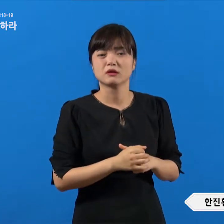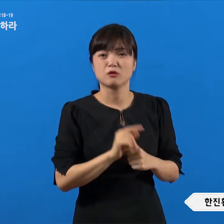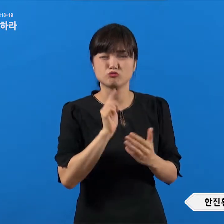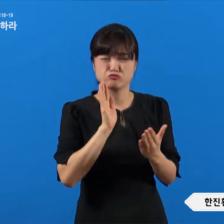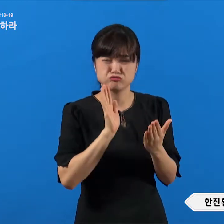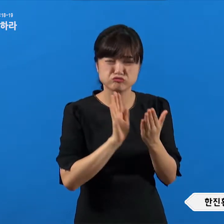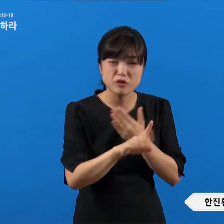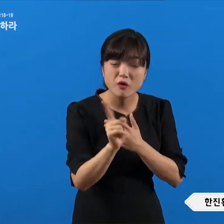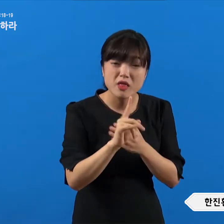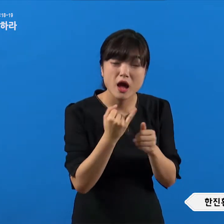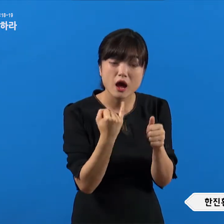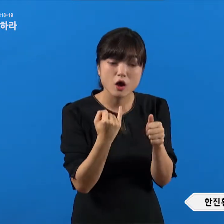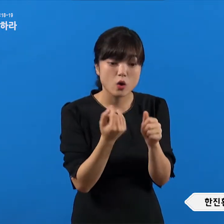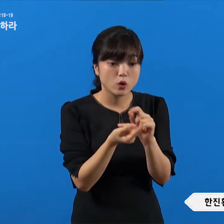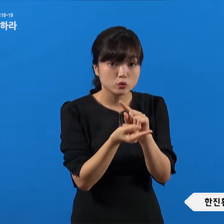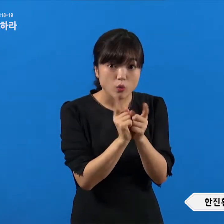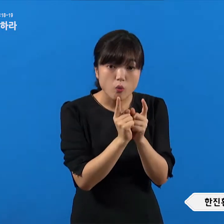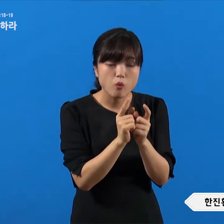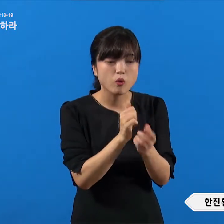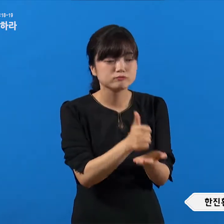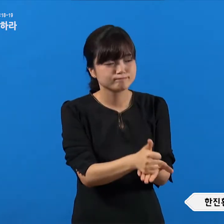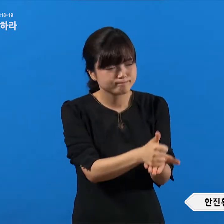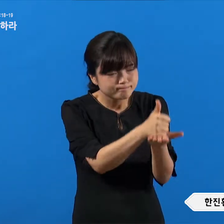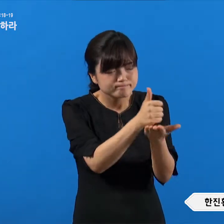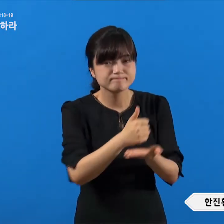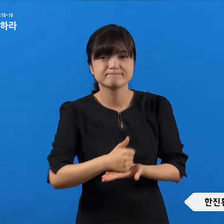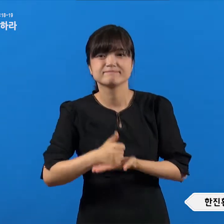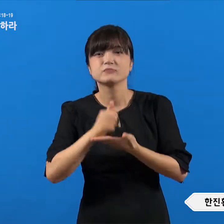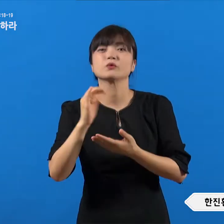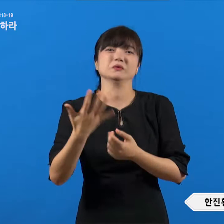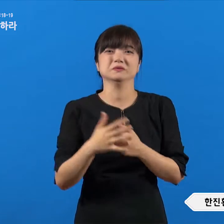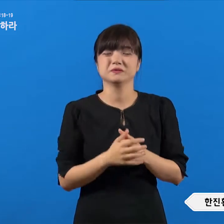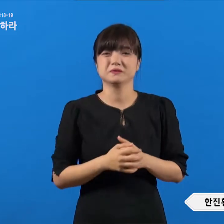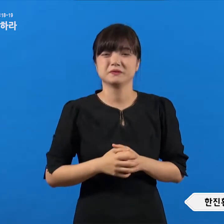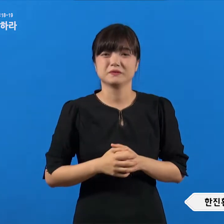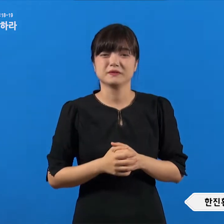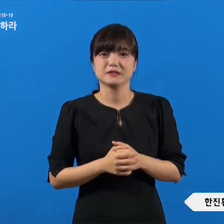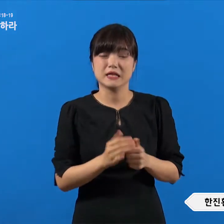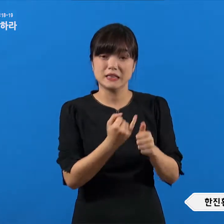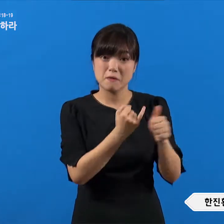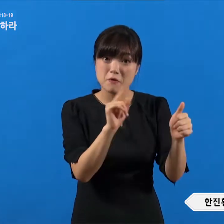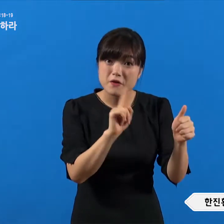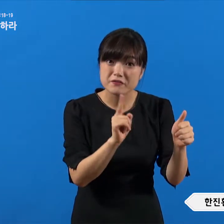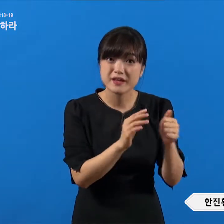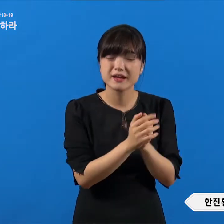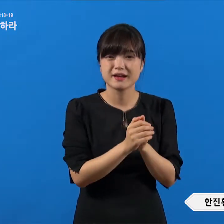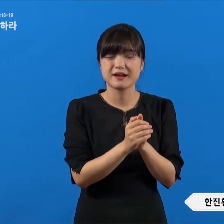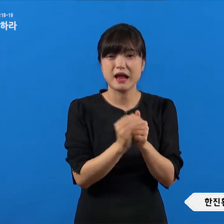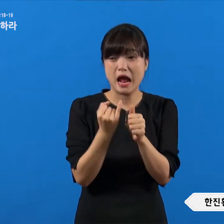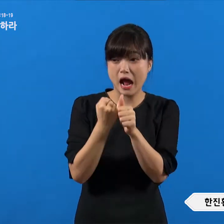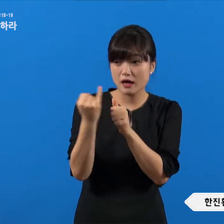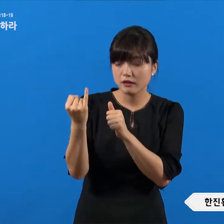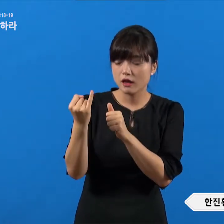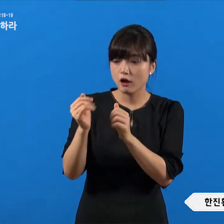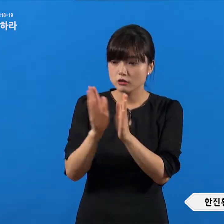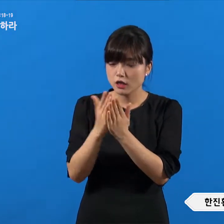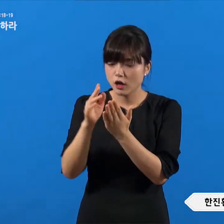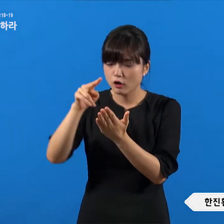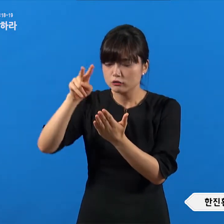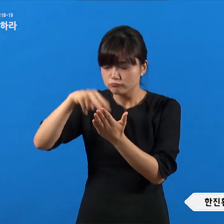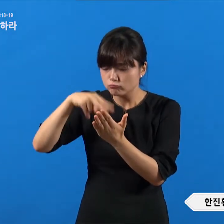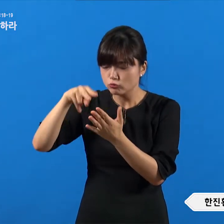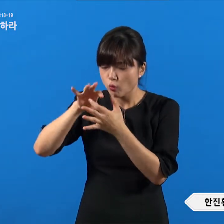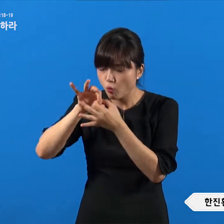그러다 보니까 서로를 존중하는 눈으로 보게 되었습니다. 남편은 아내가 독서를